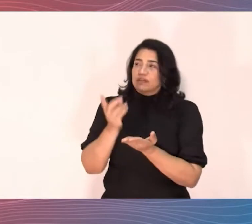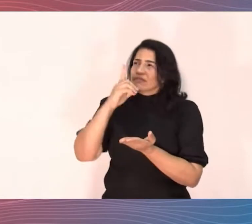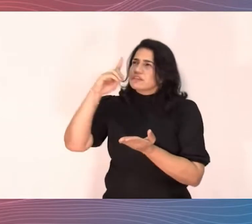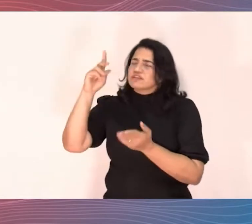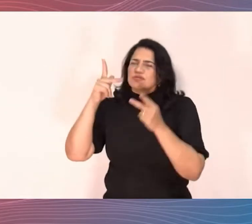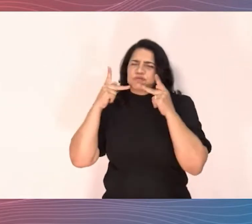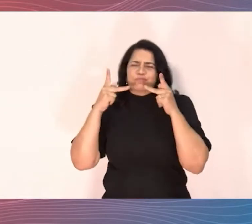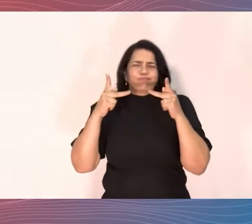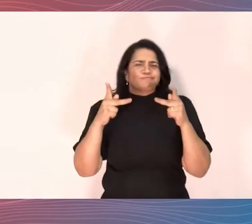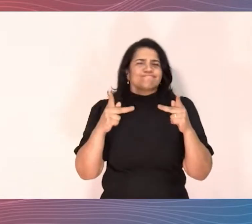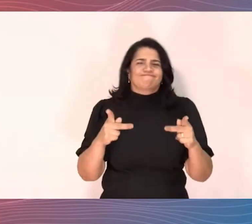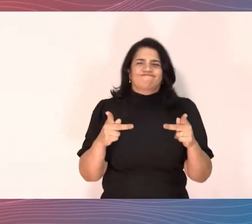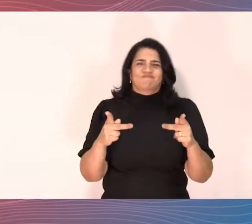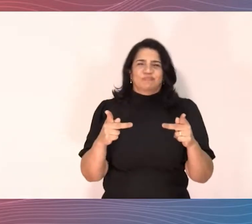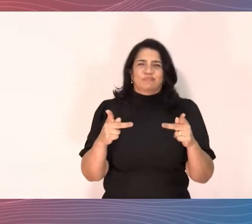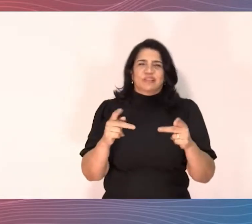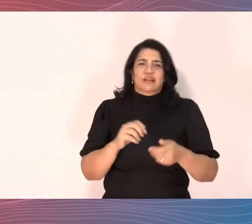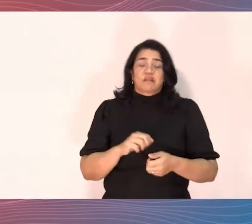nos segura.